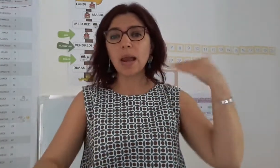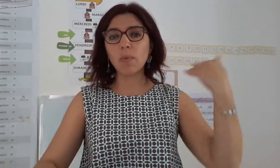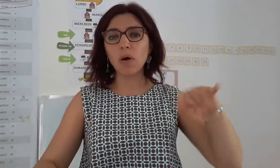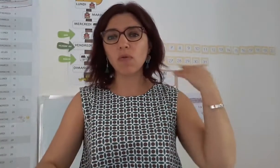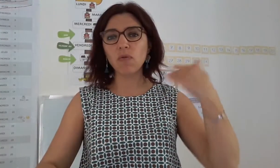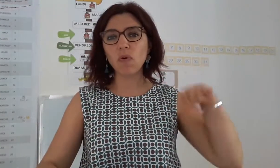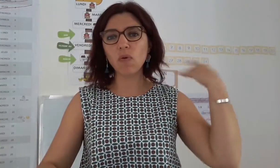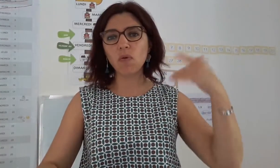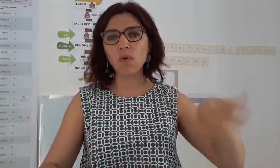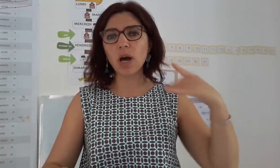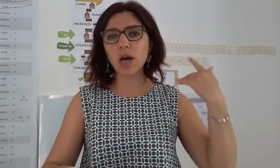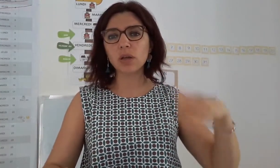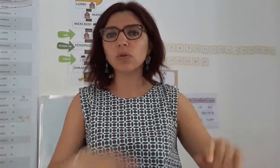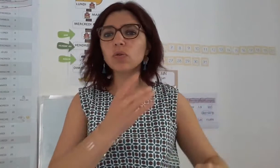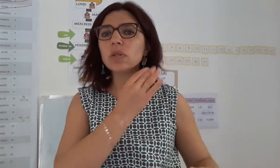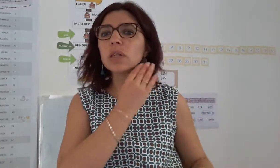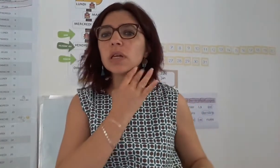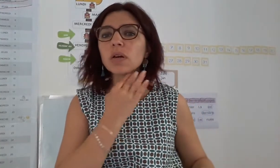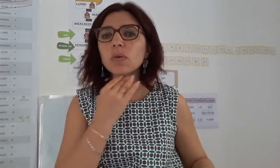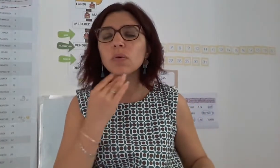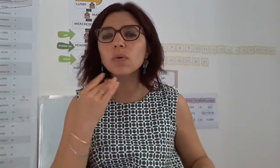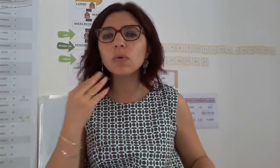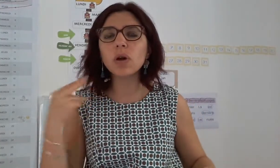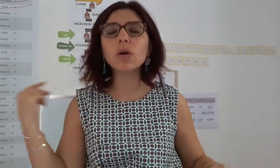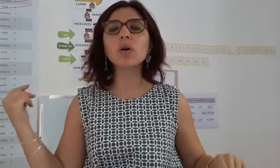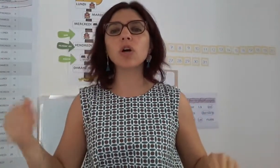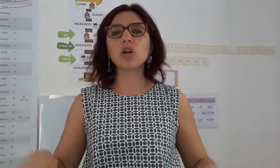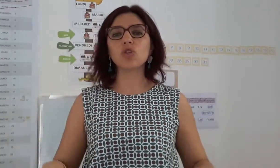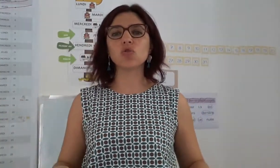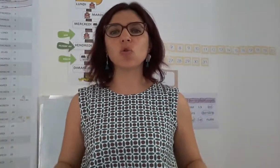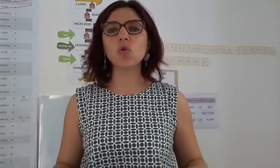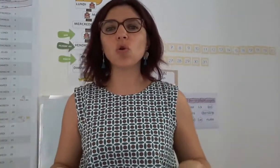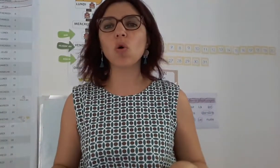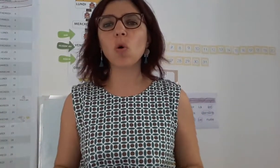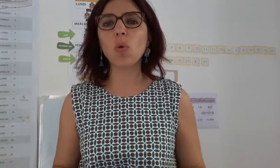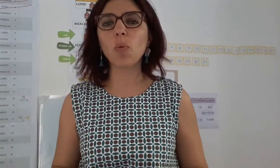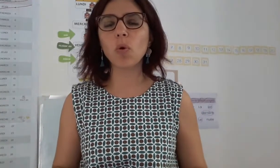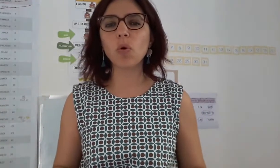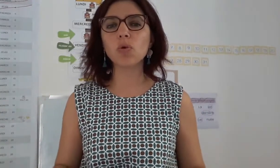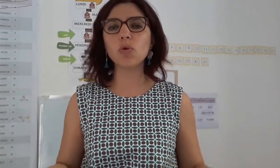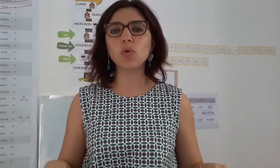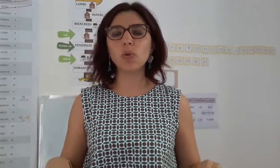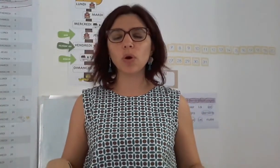m'en font voir de toutes les couleurs selon mon humeur.